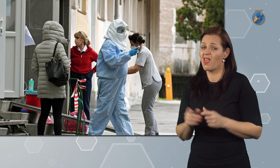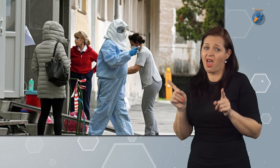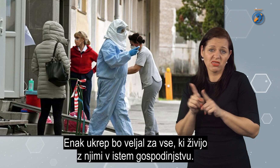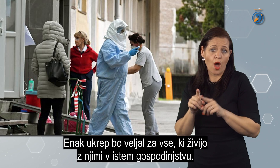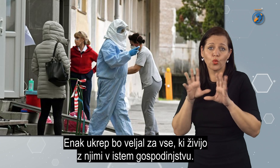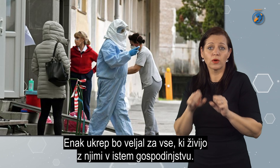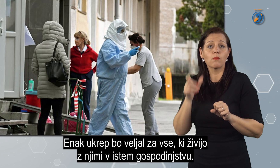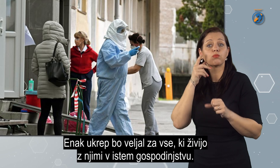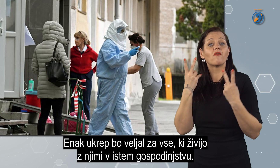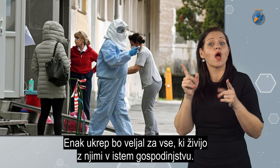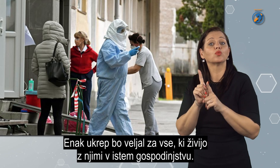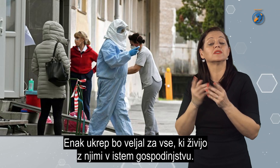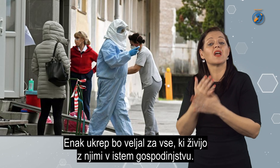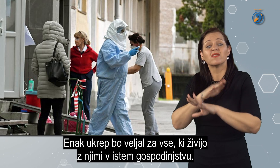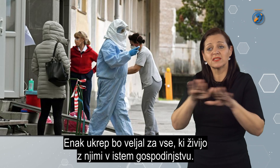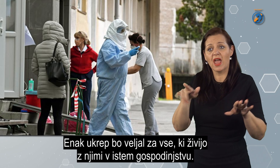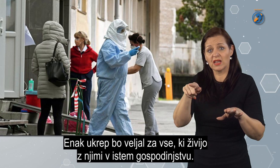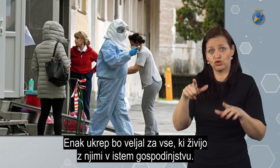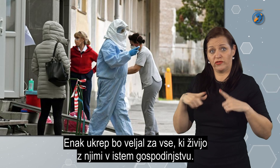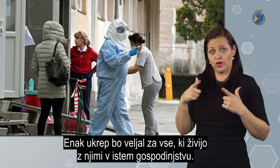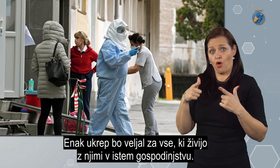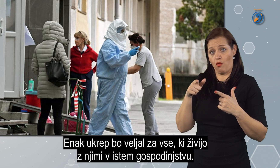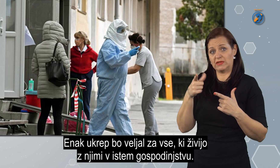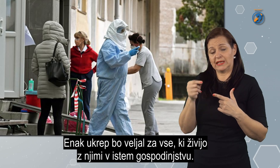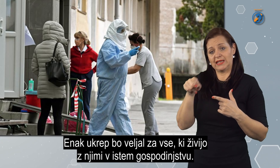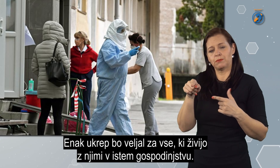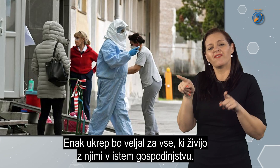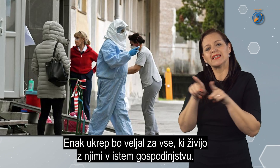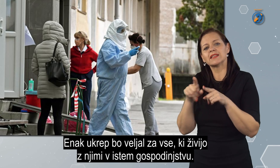Enak ukrep bo veljal za vse, ki živijo z njimi v istem gospodinjstvu.